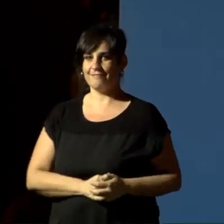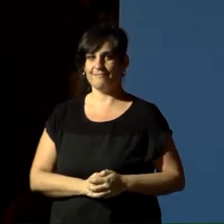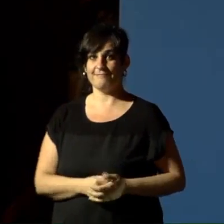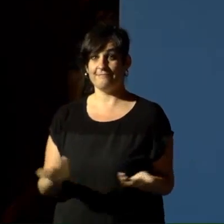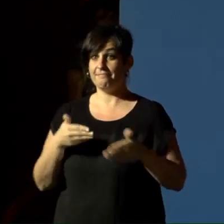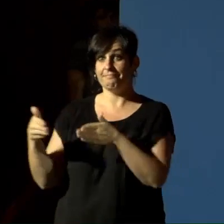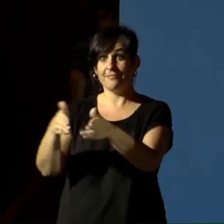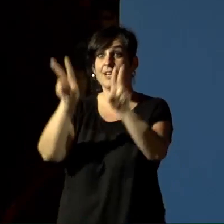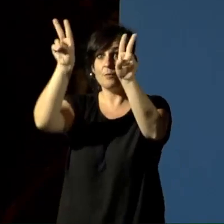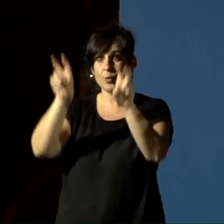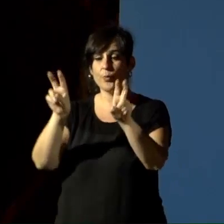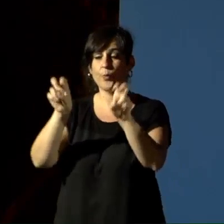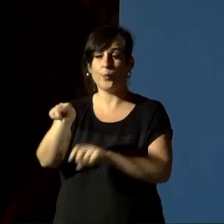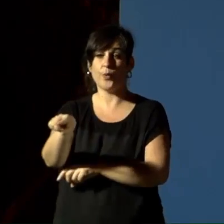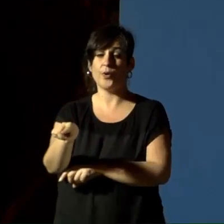novo paradigma